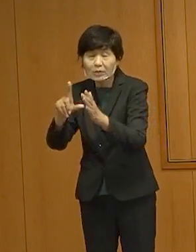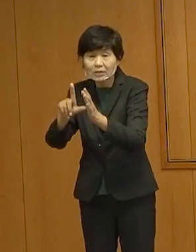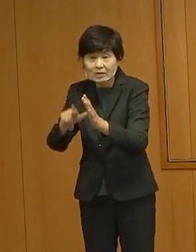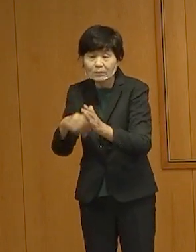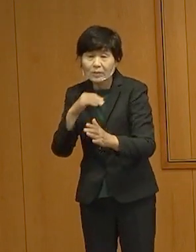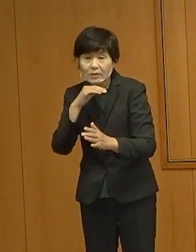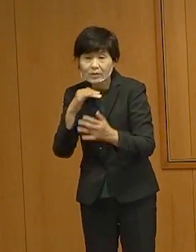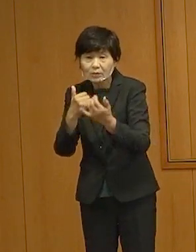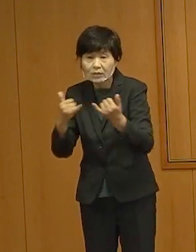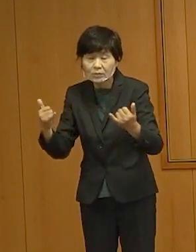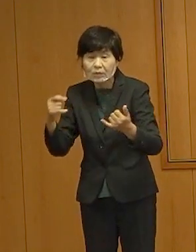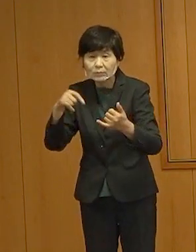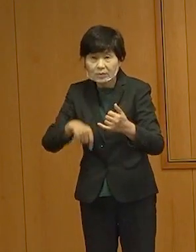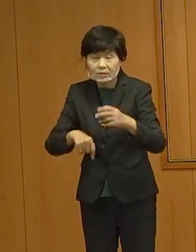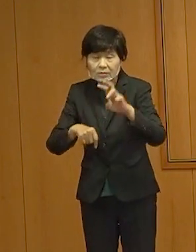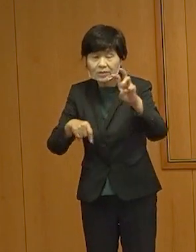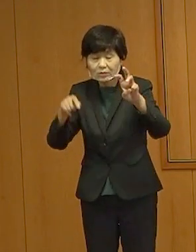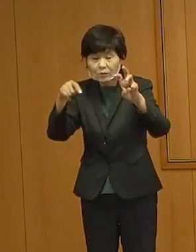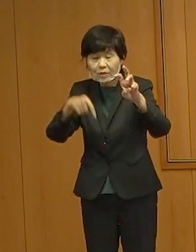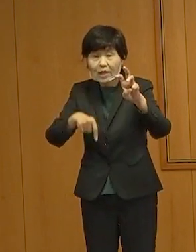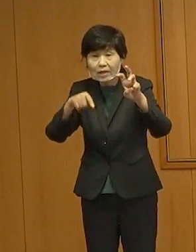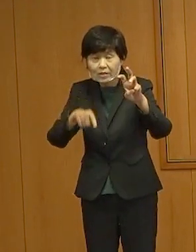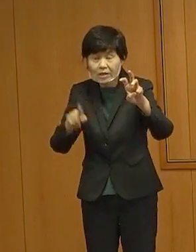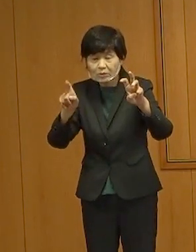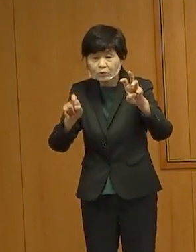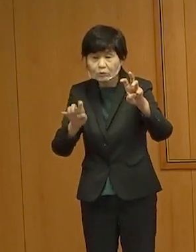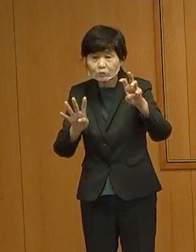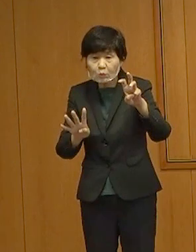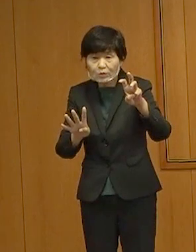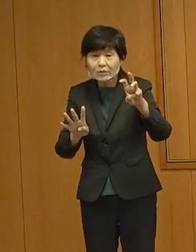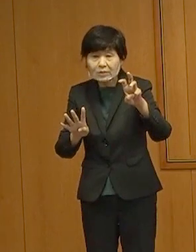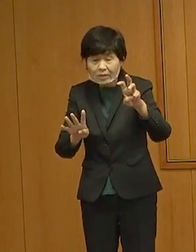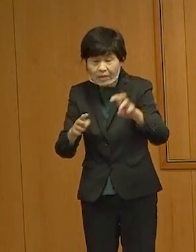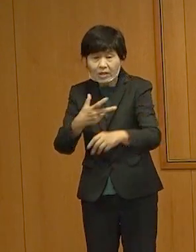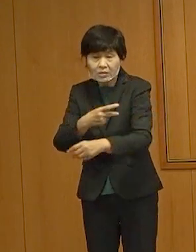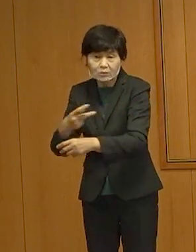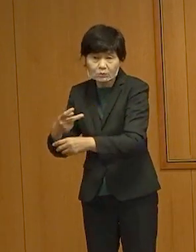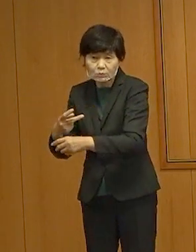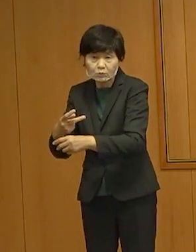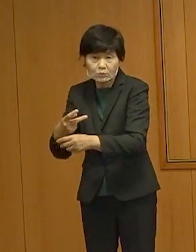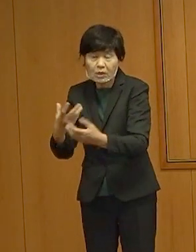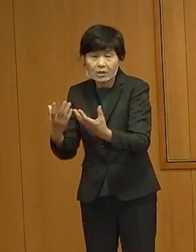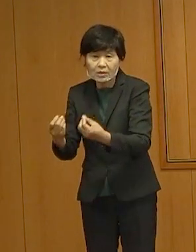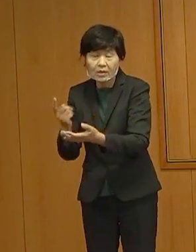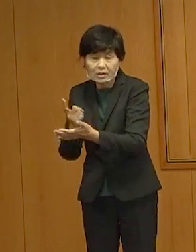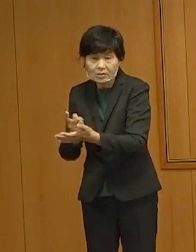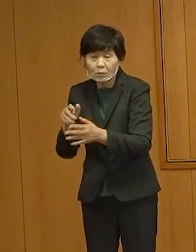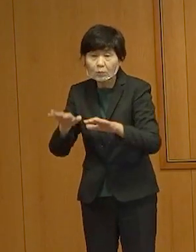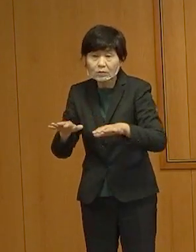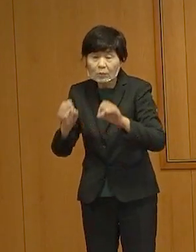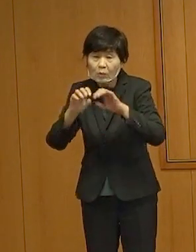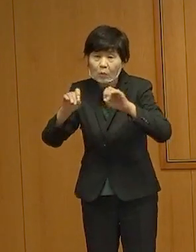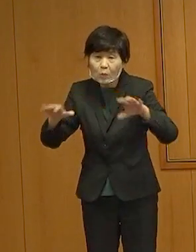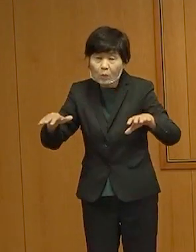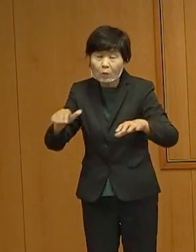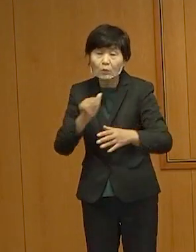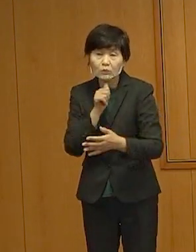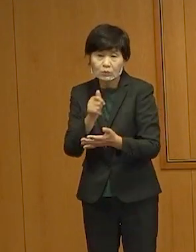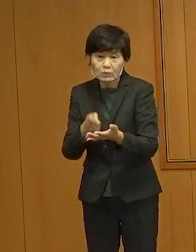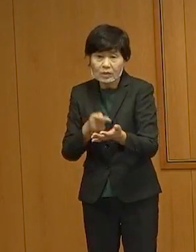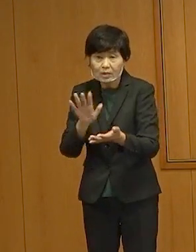中で14名しか接種ができなかったっていうのは、ちょっと広報の方も準備不足だったかなというふうに思い